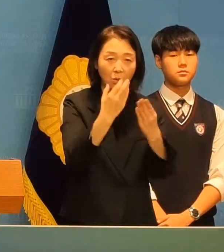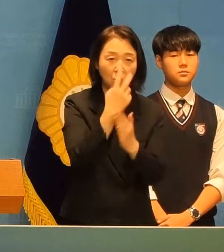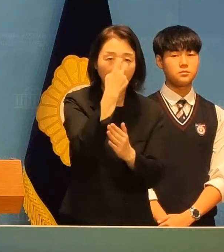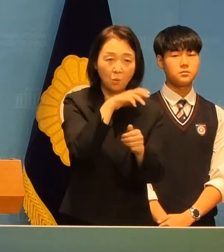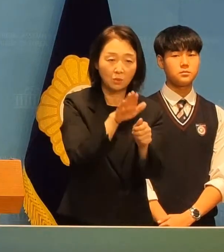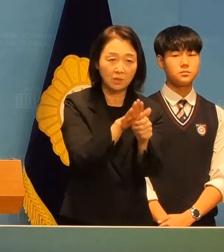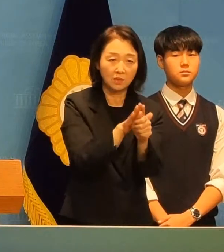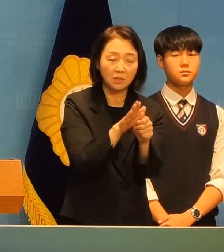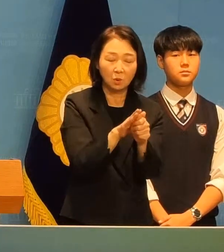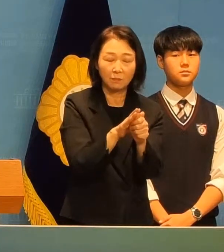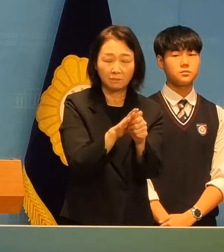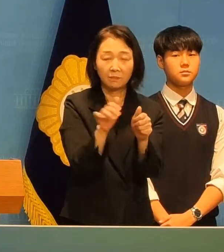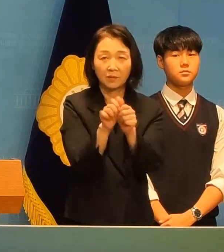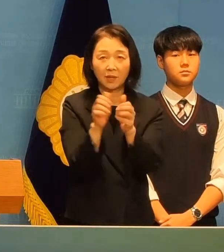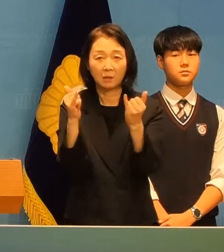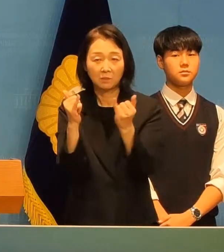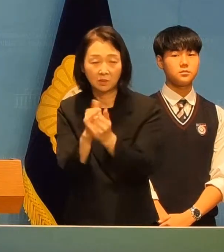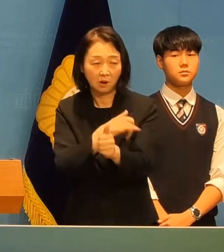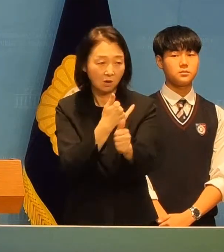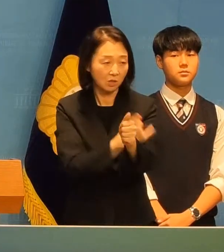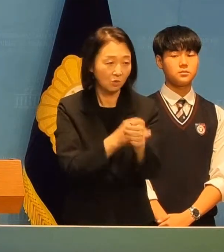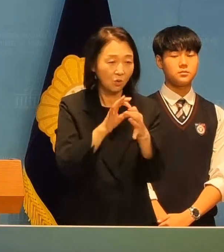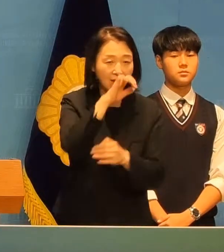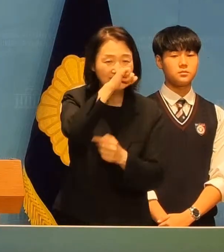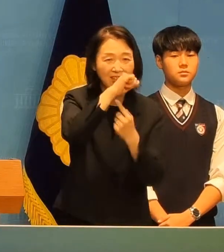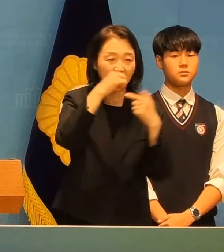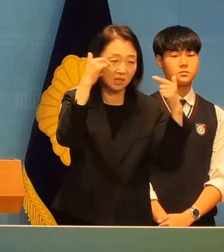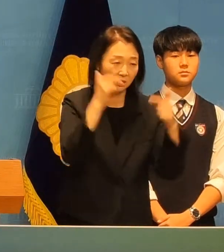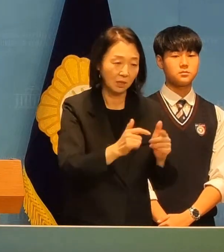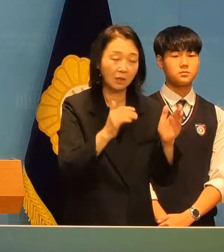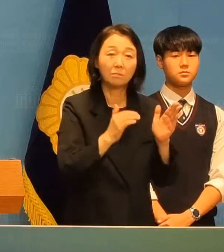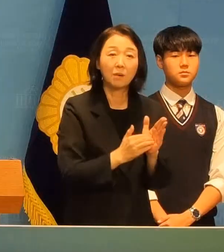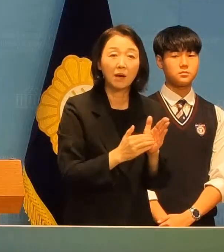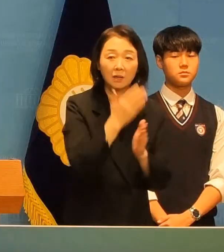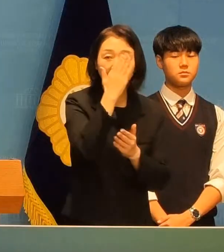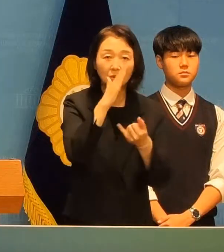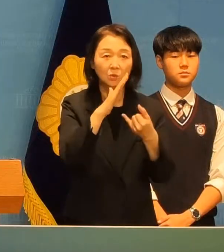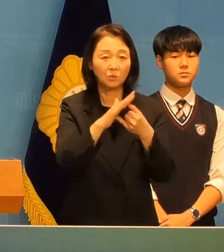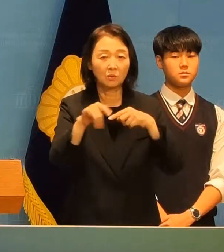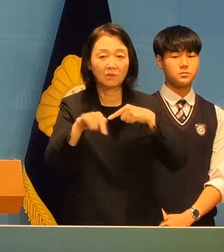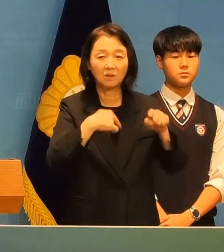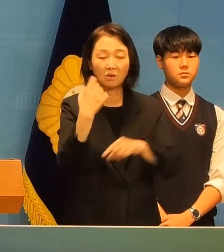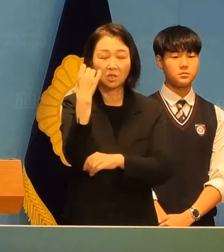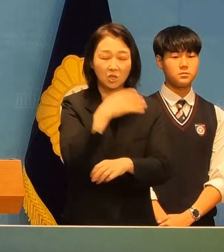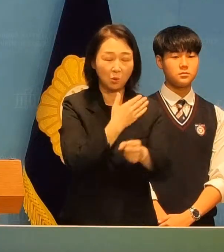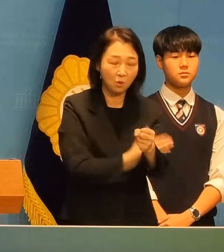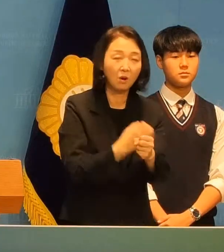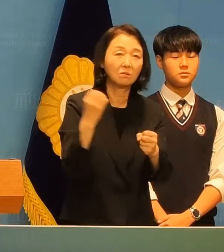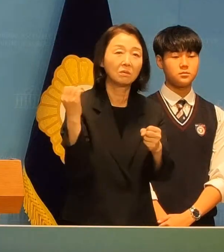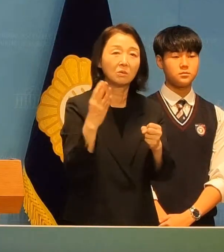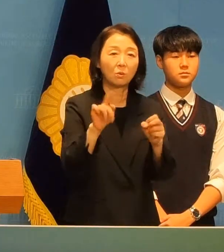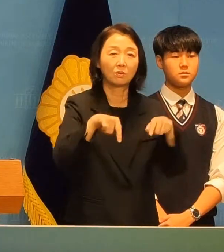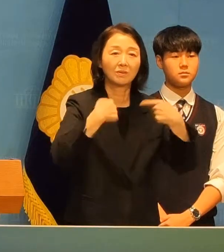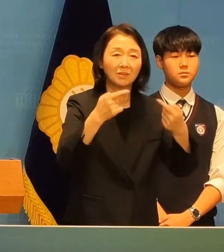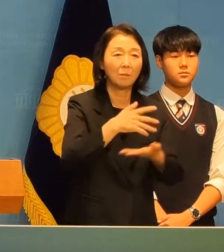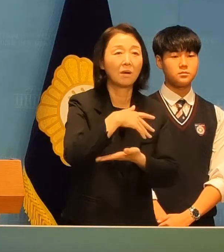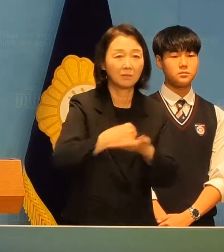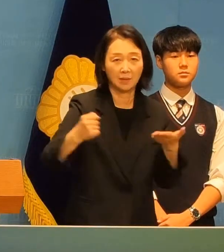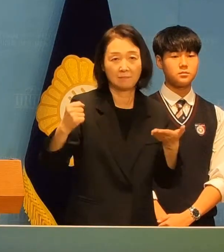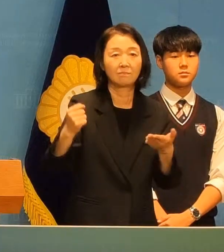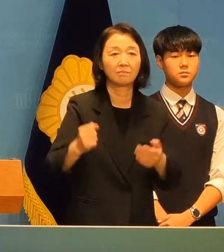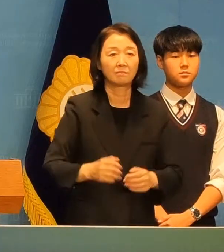지원과 성인권 교육 예산 등 관련 예산을 대폭 삭감하며 청소년의 정치 기본권과 정치 참여를